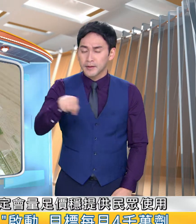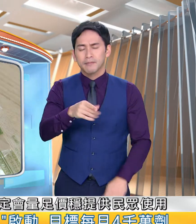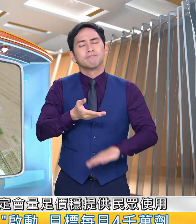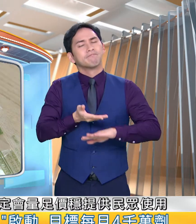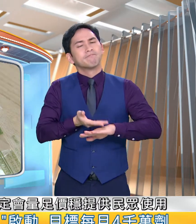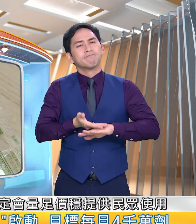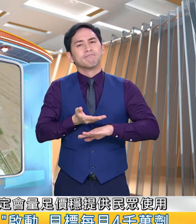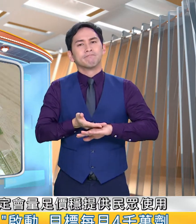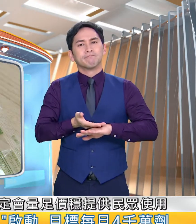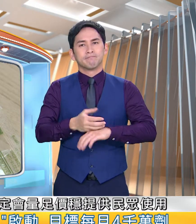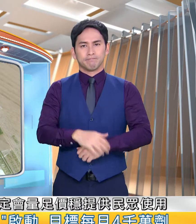众使用。